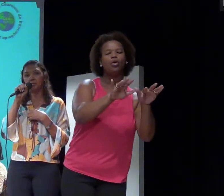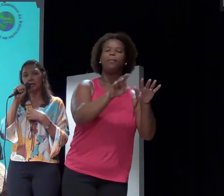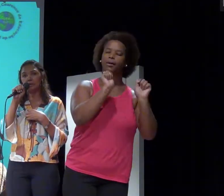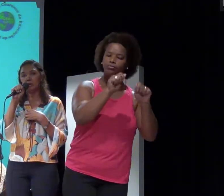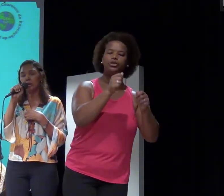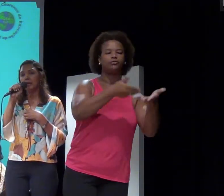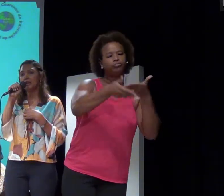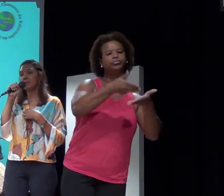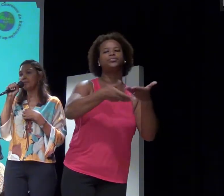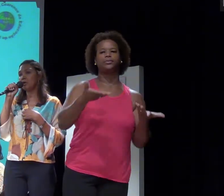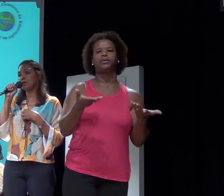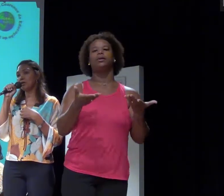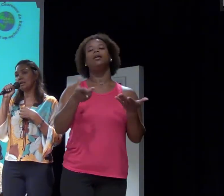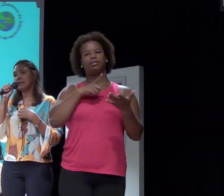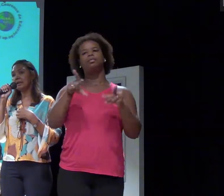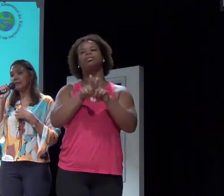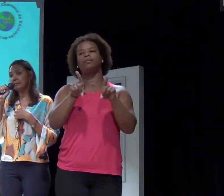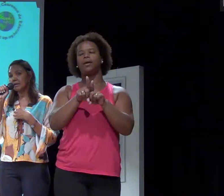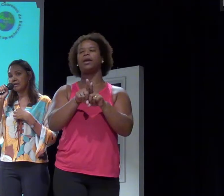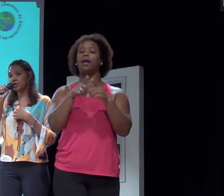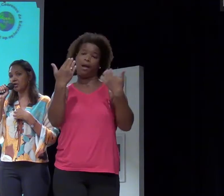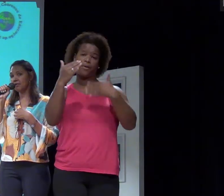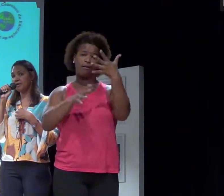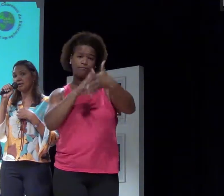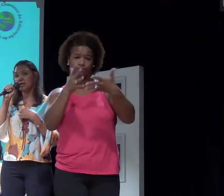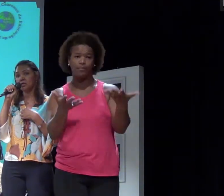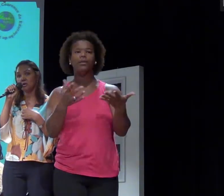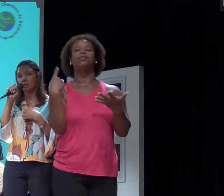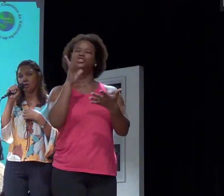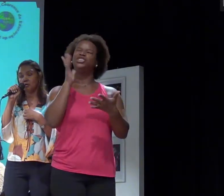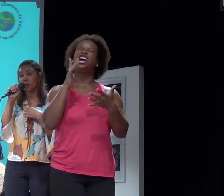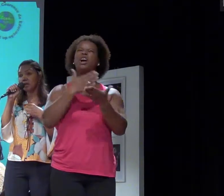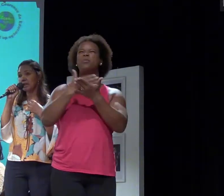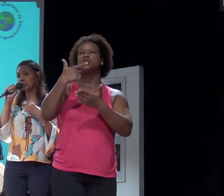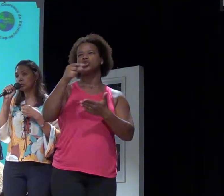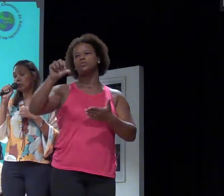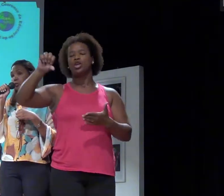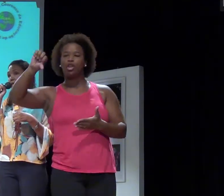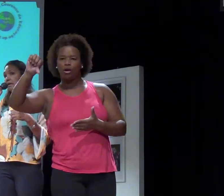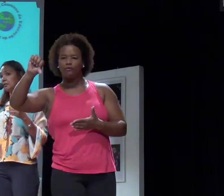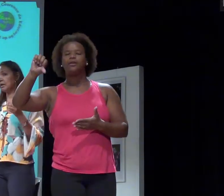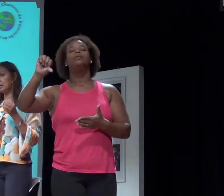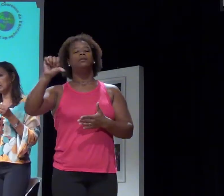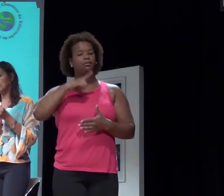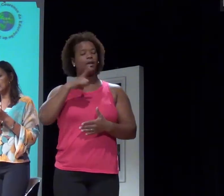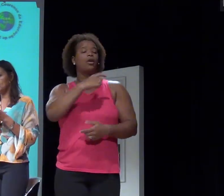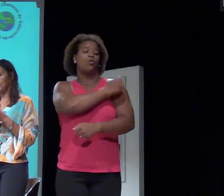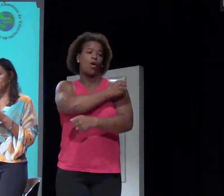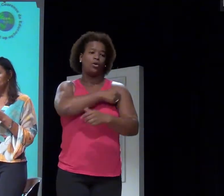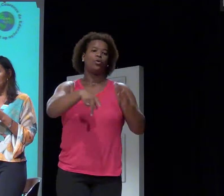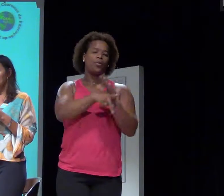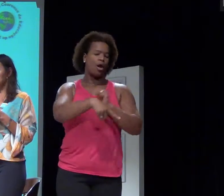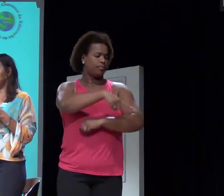têm um computador e as provas todas é na Libras. Então, a gente já faz isso desde 2009. O nosso aluno do ensino fundamental e